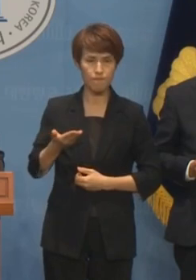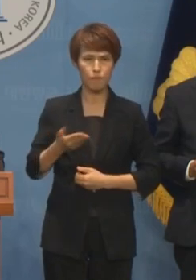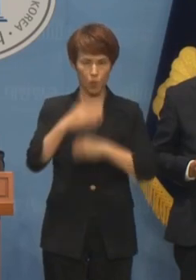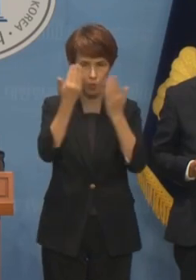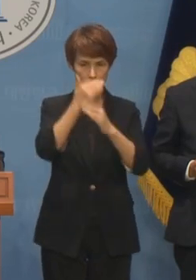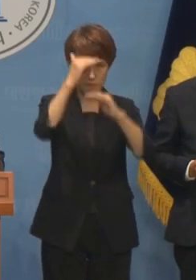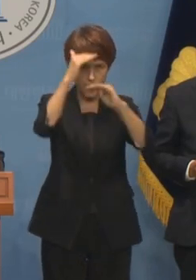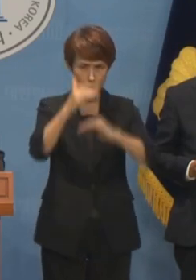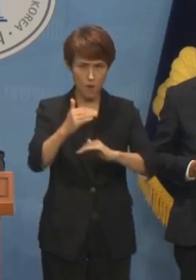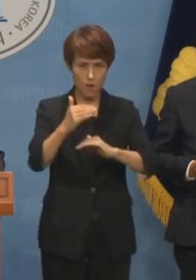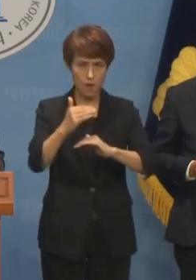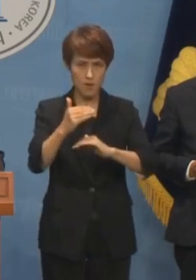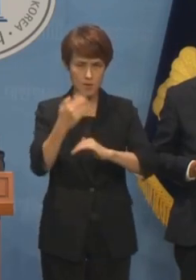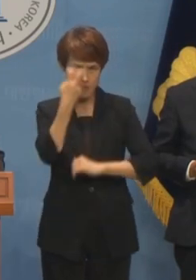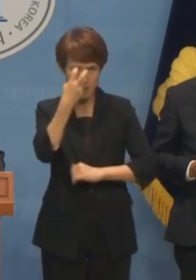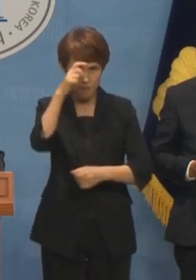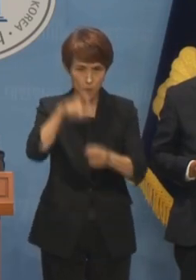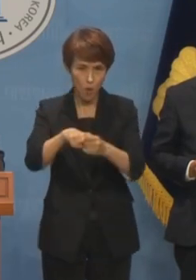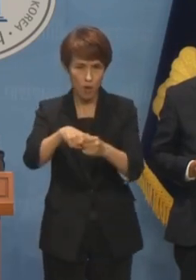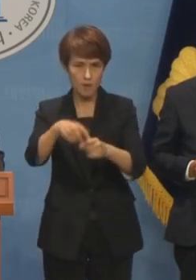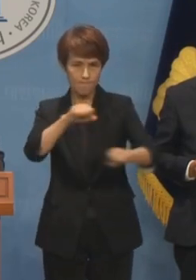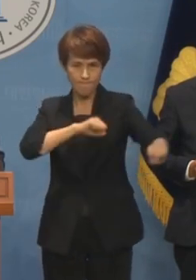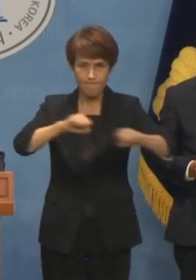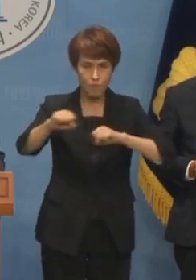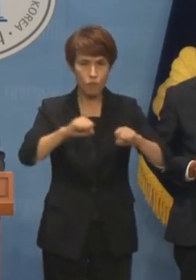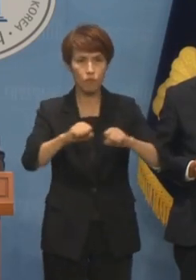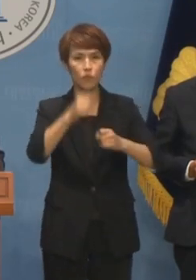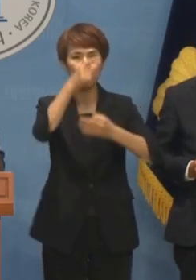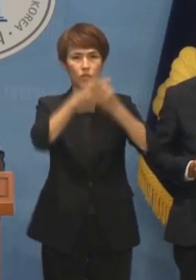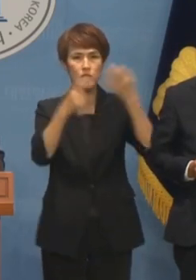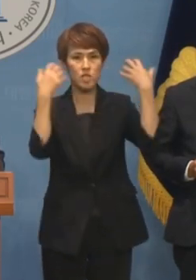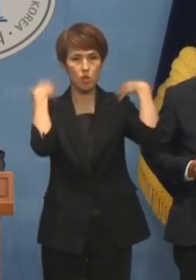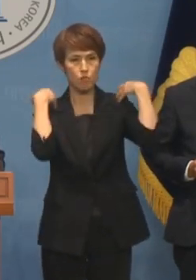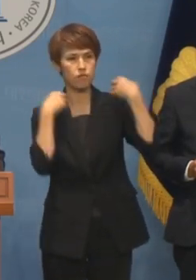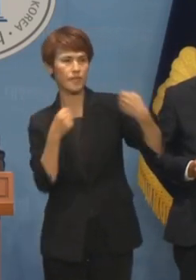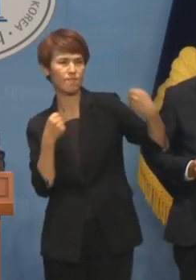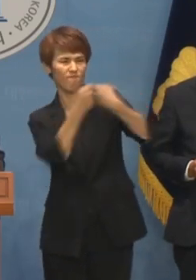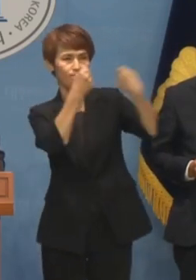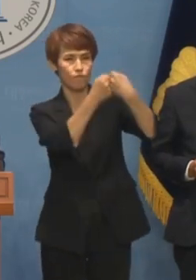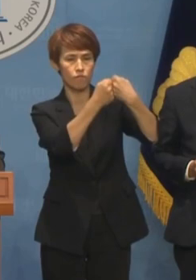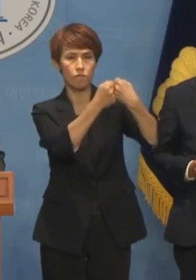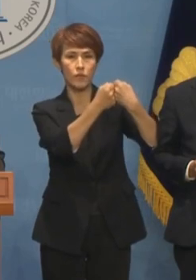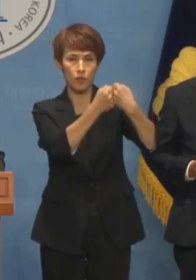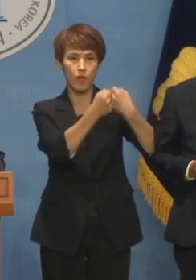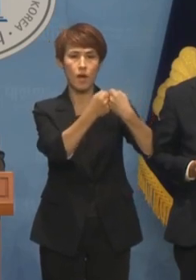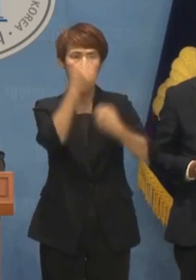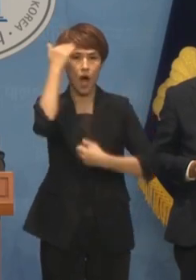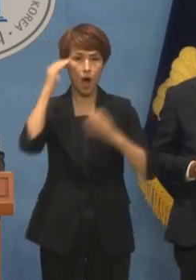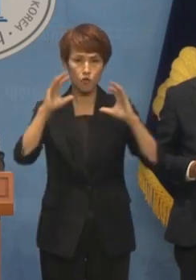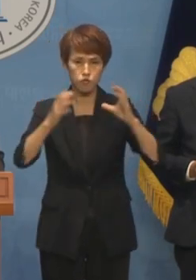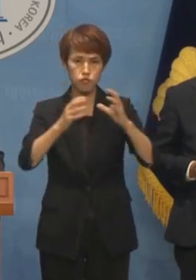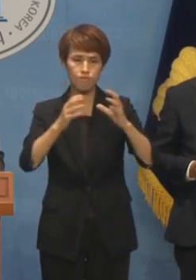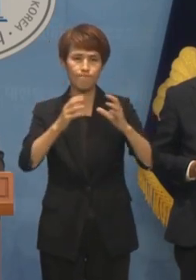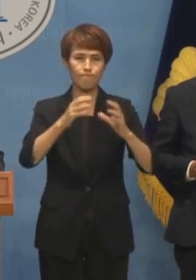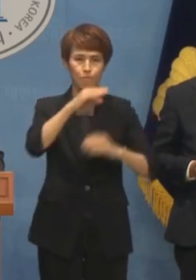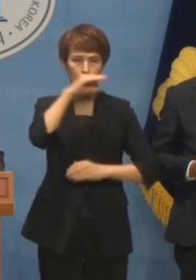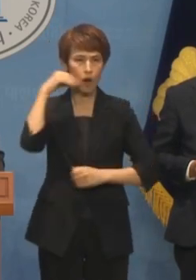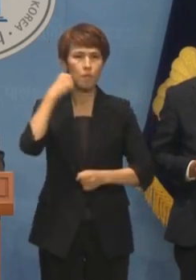진실을 밝히기 위해 앞장서서 윤석열 정부와 싸우고 무너지고 있는 대한민국을 바로